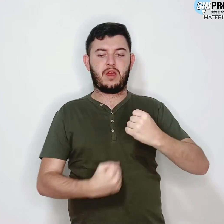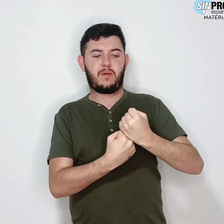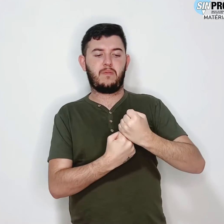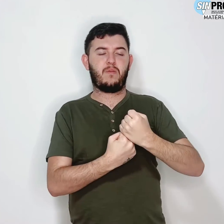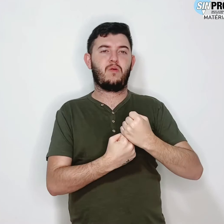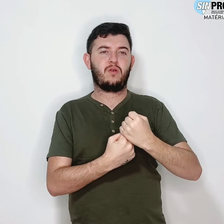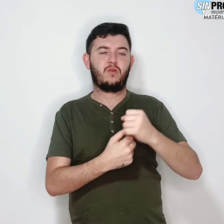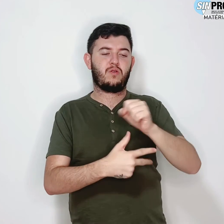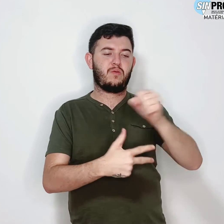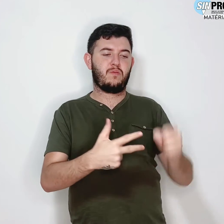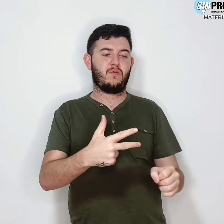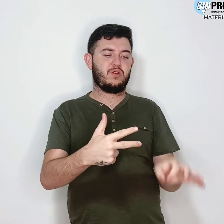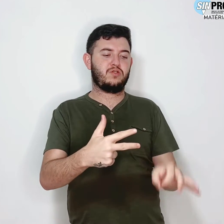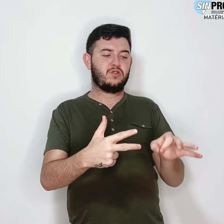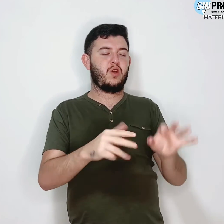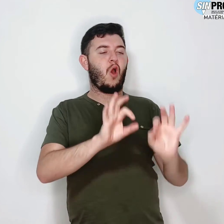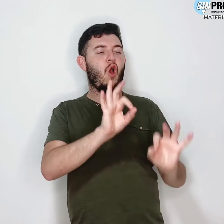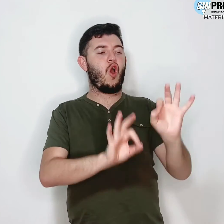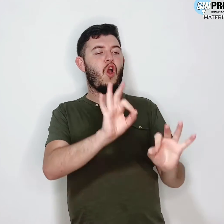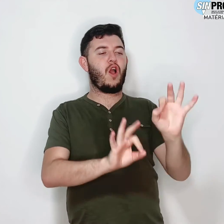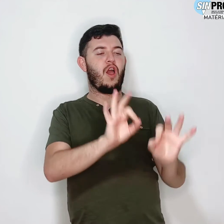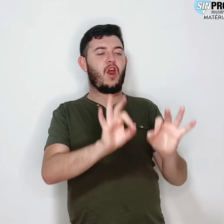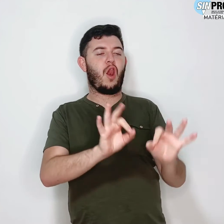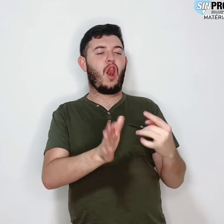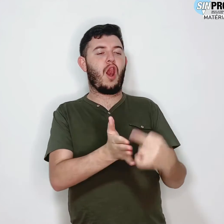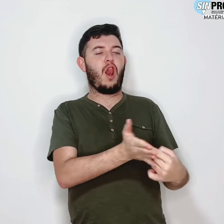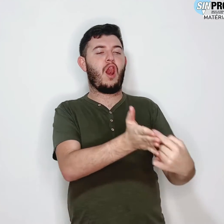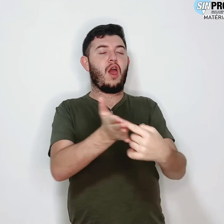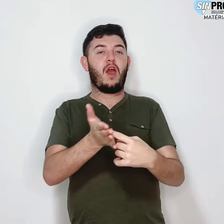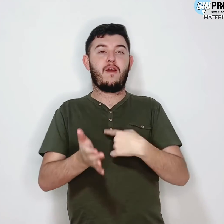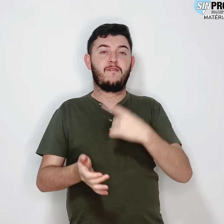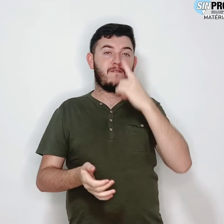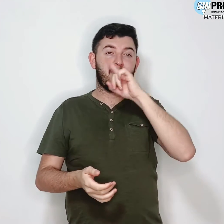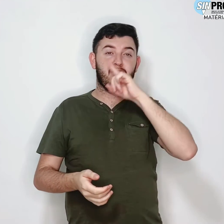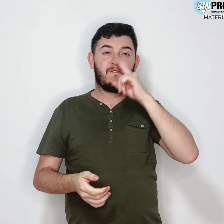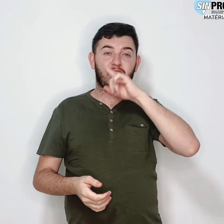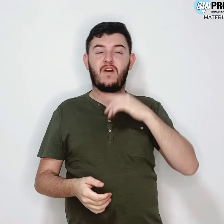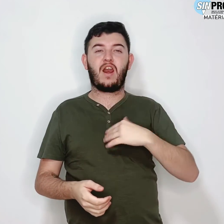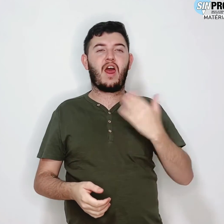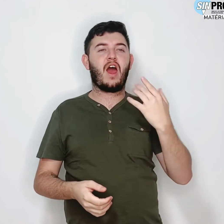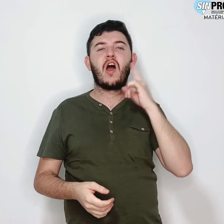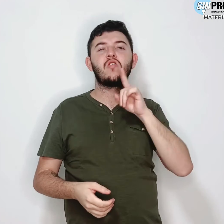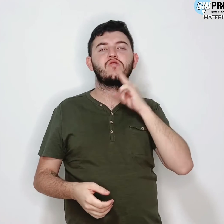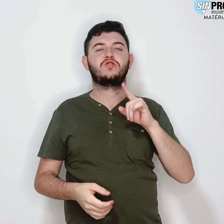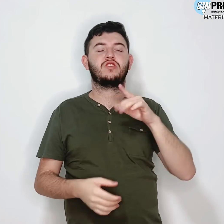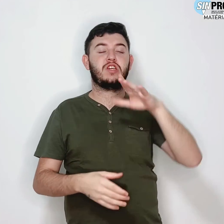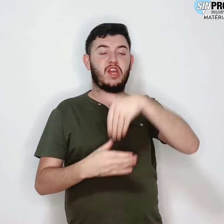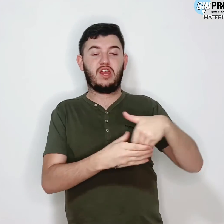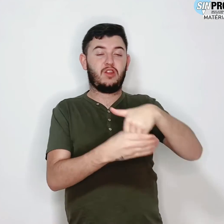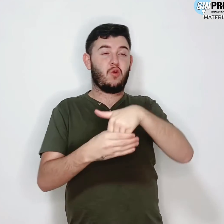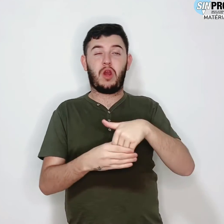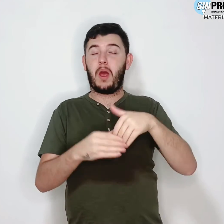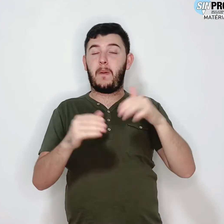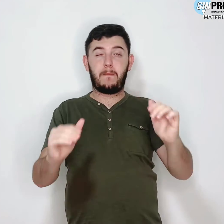a maior fraude eleitoral da história do Brasil, cujos prejuízos